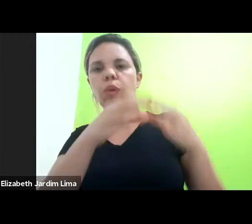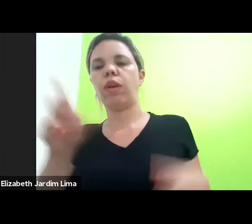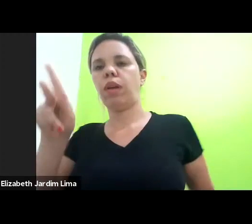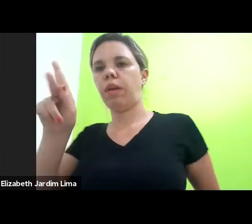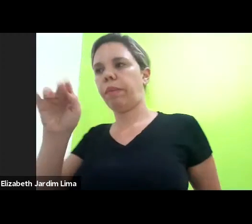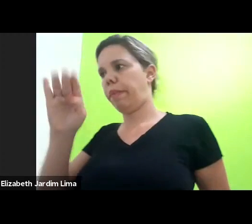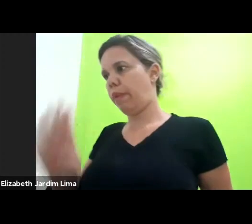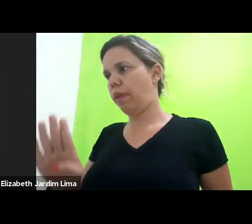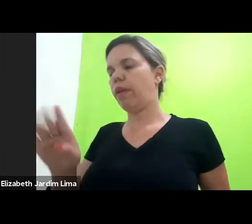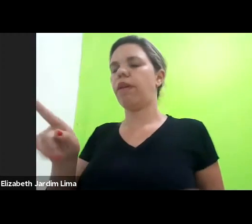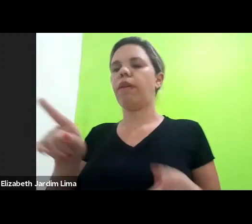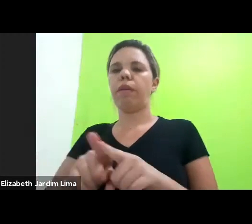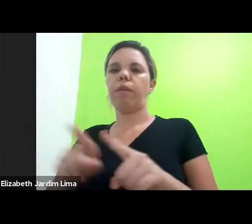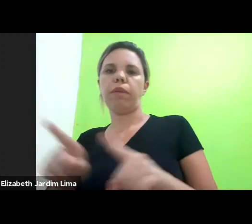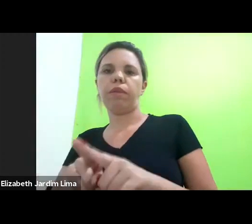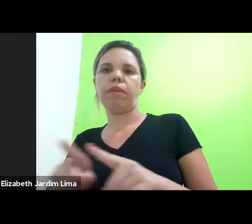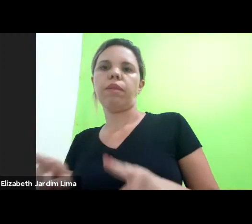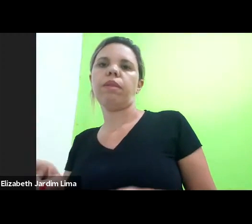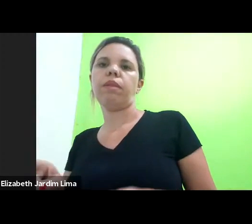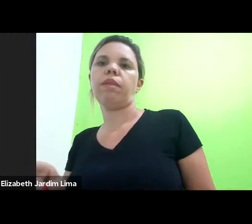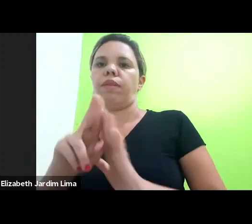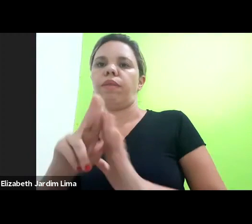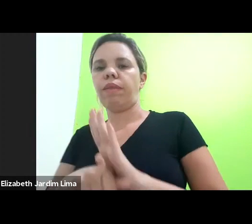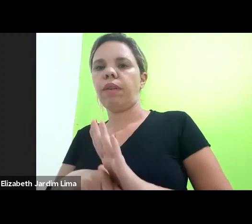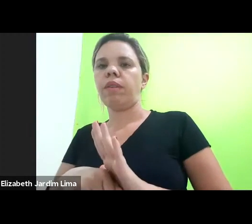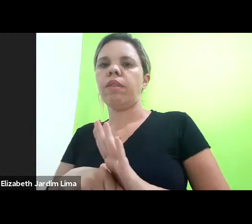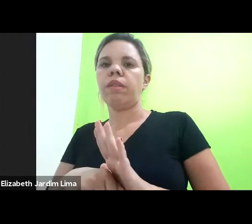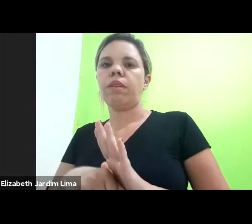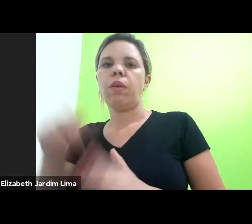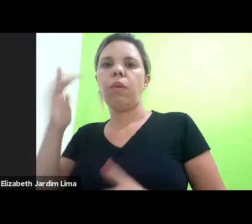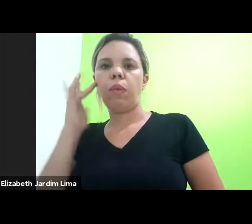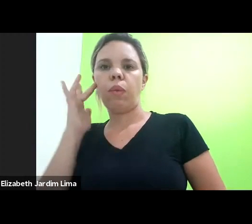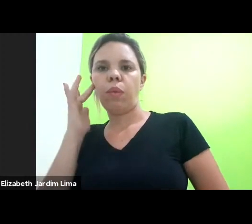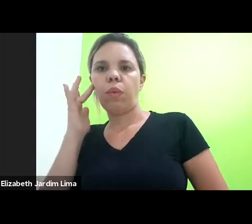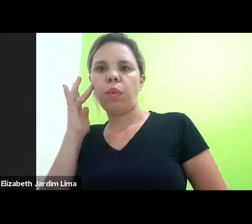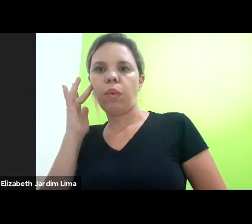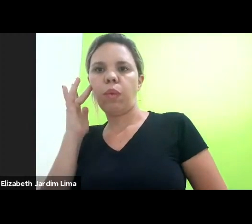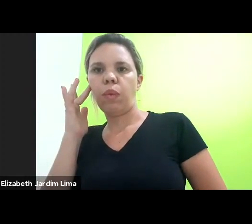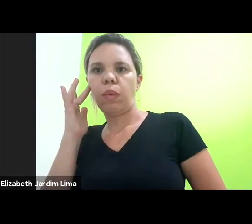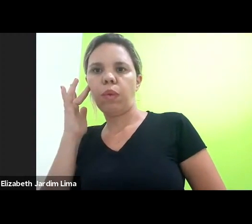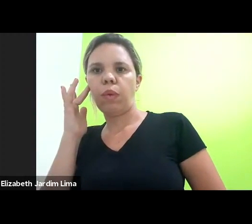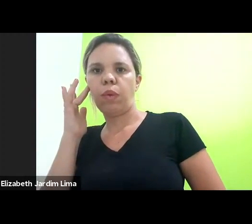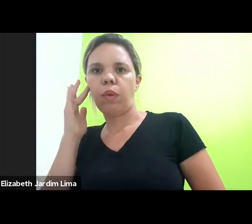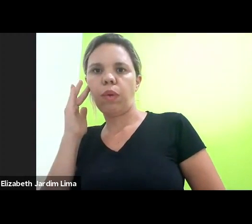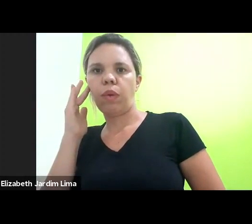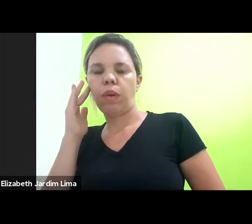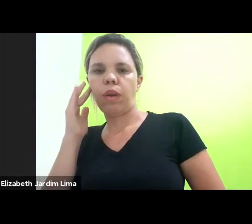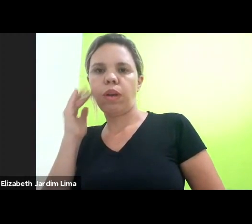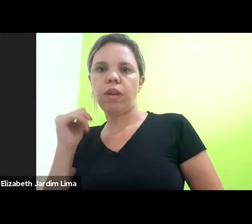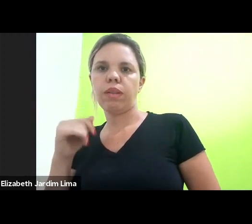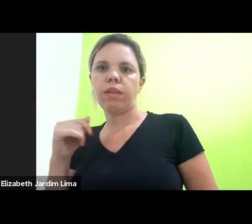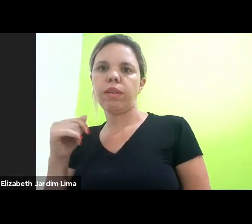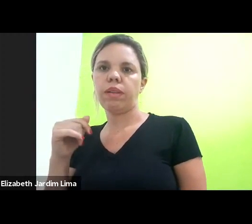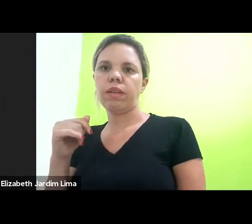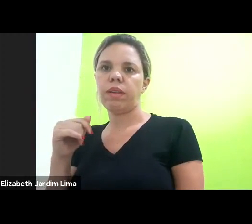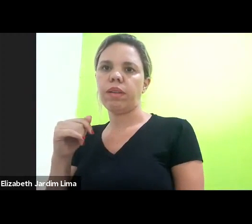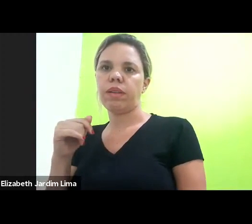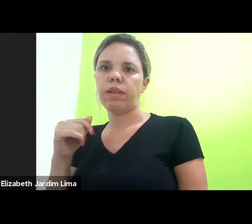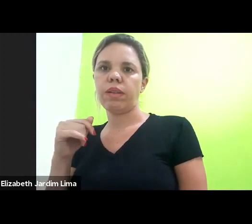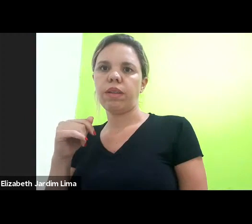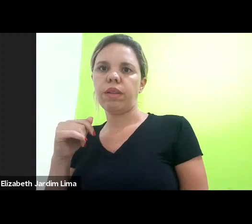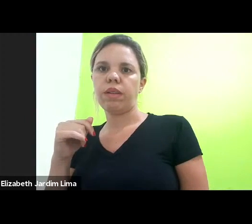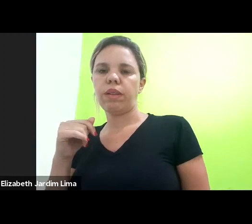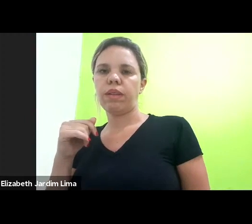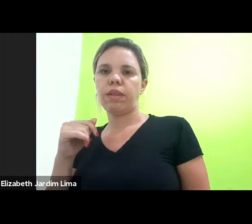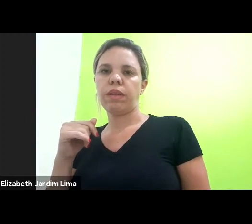de denúncias internacionais, e eu acho que as clínicas também, inclusive as clínicas de direitos também têm